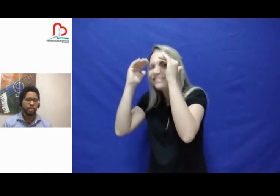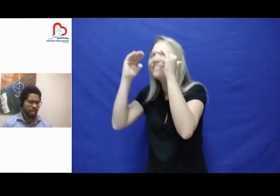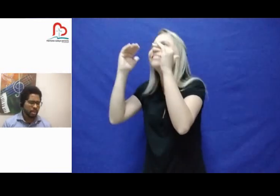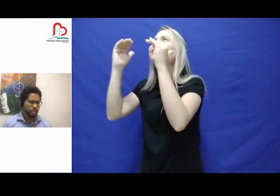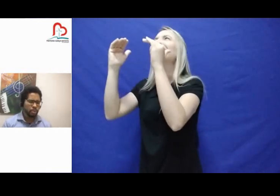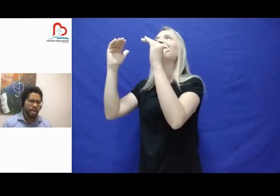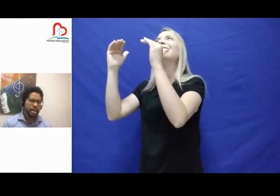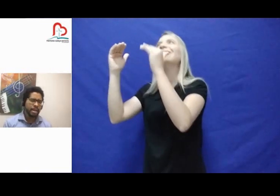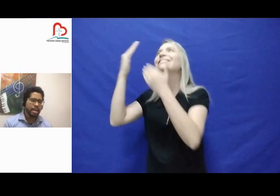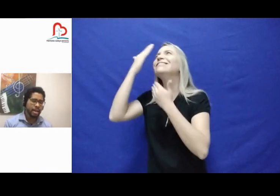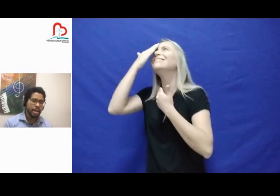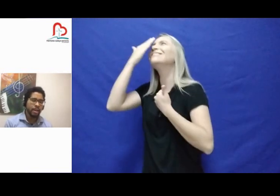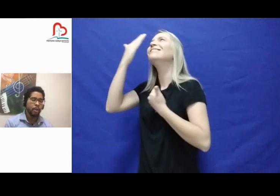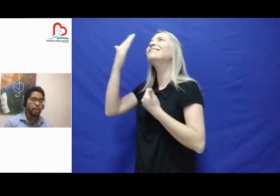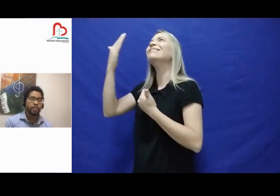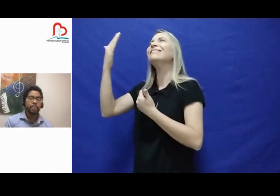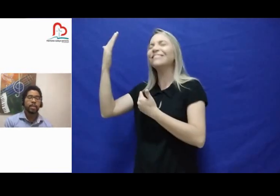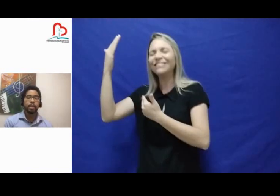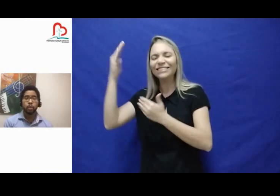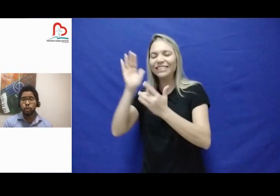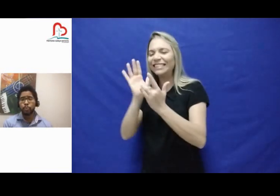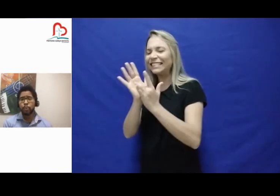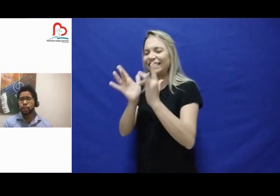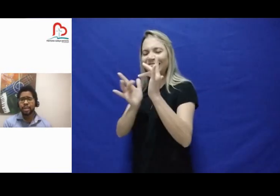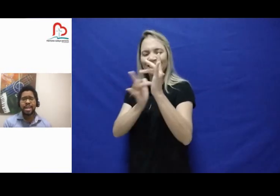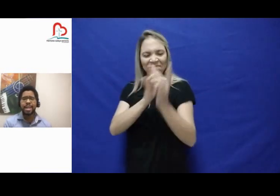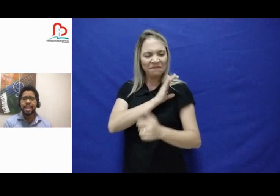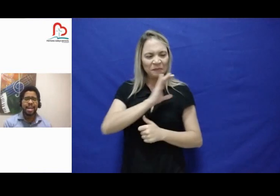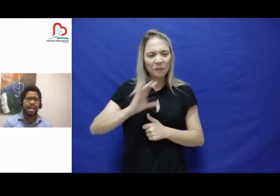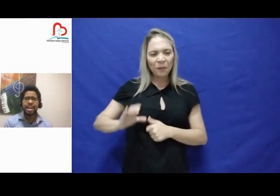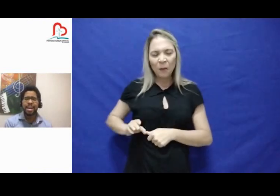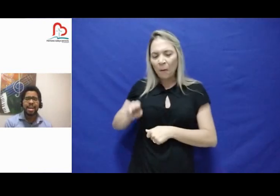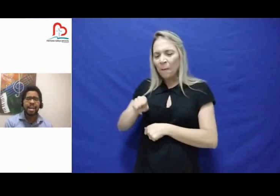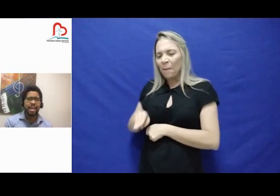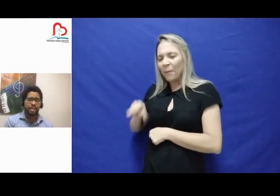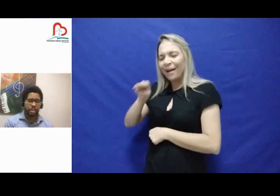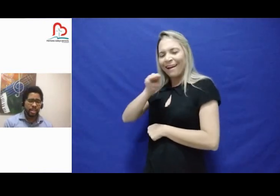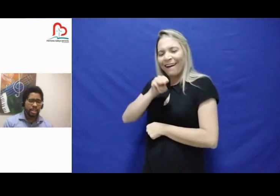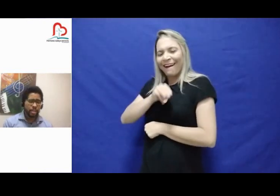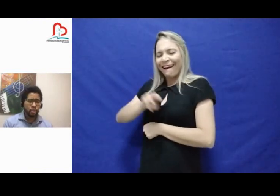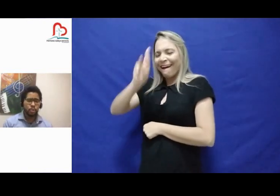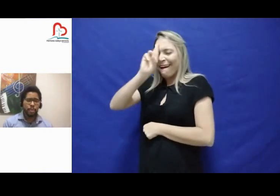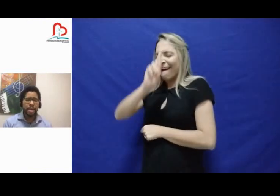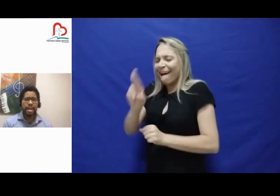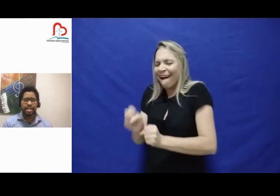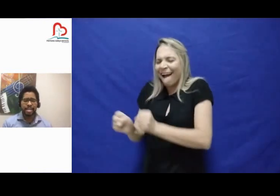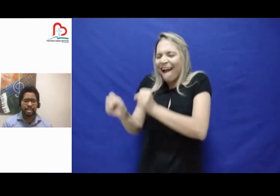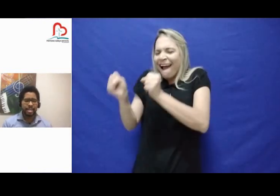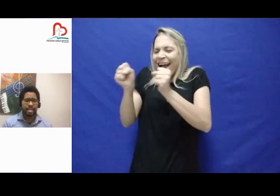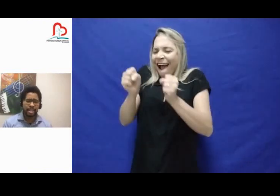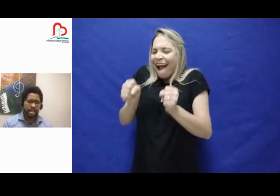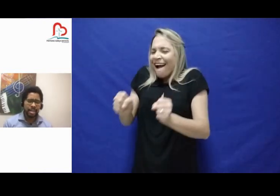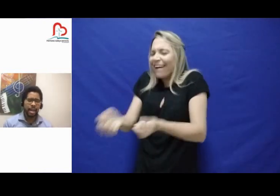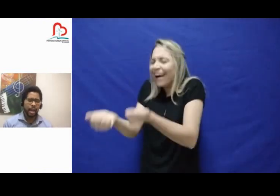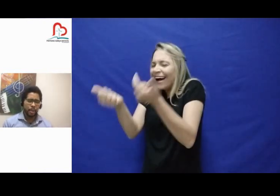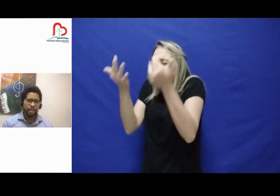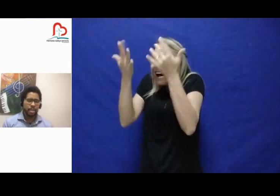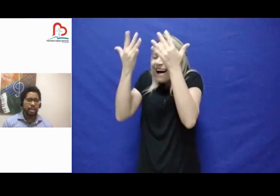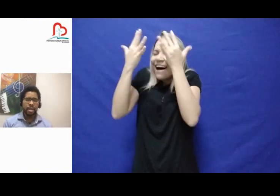Rei Emanuel. No poder de Cristo